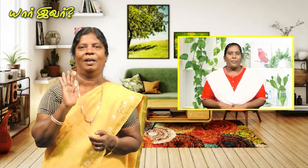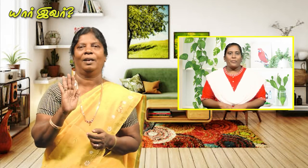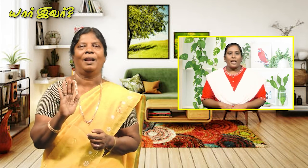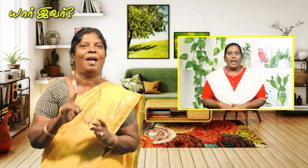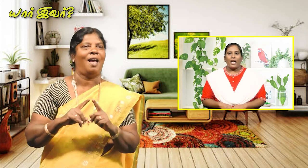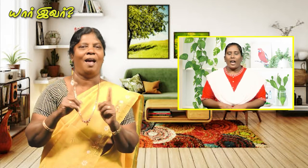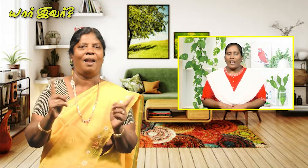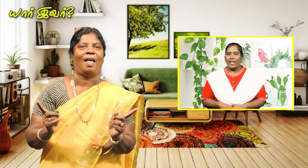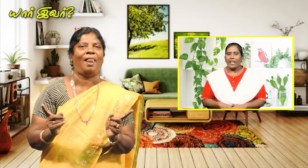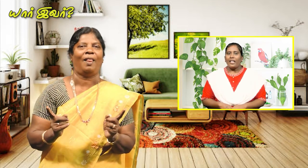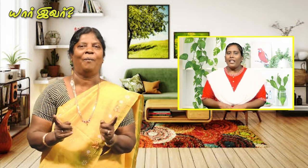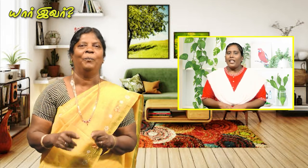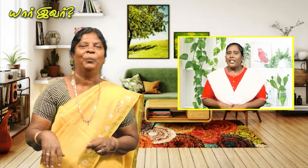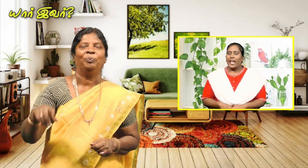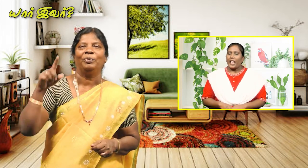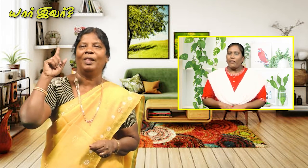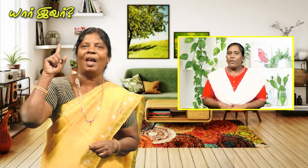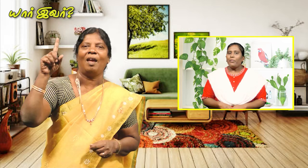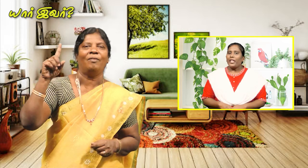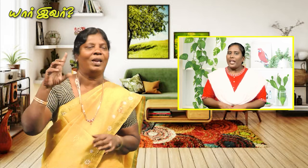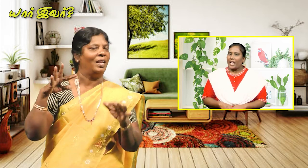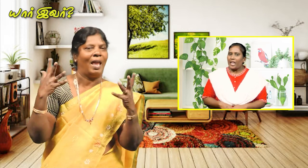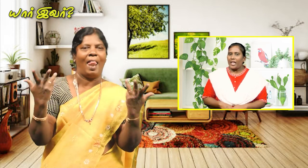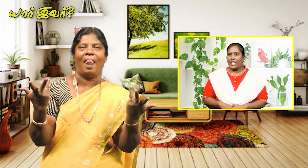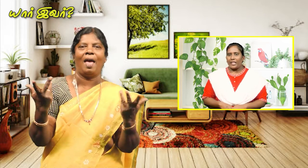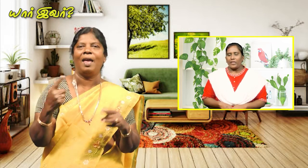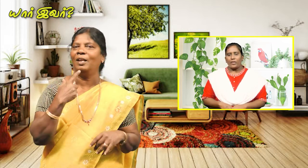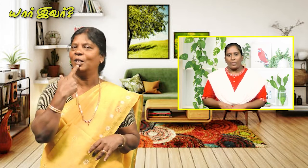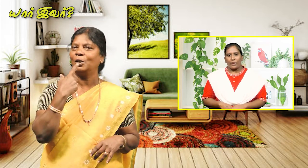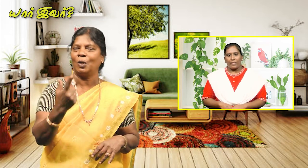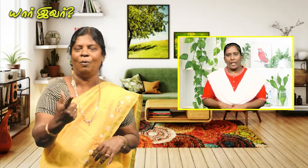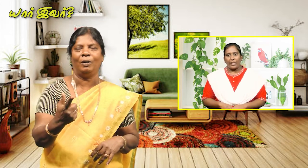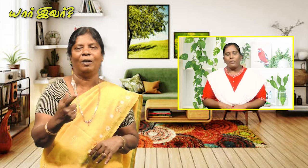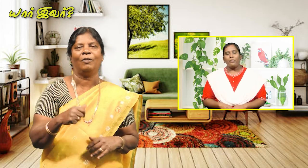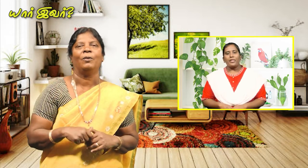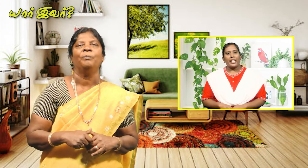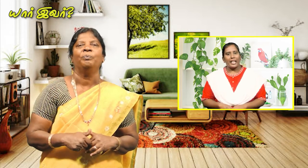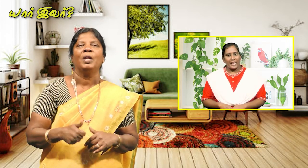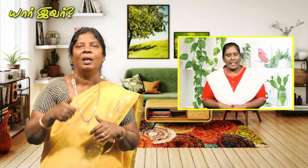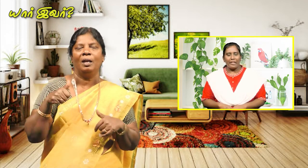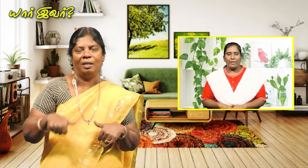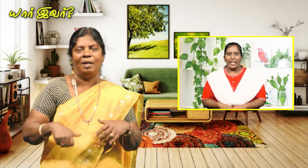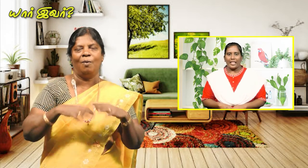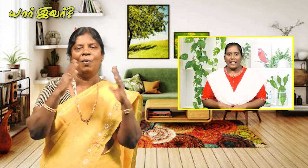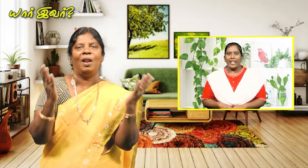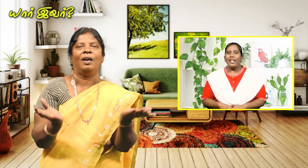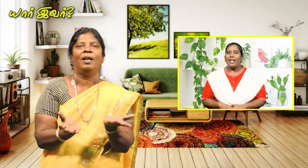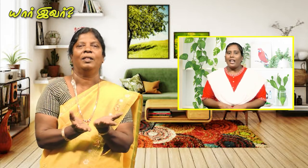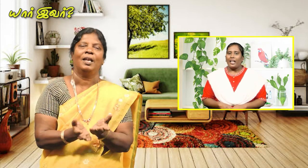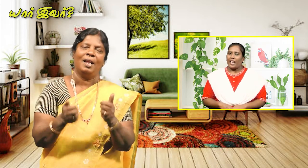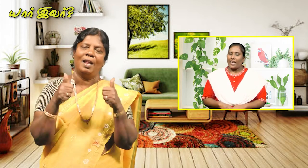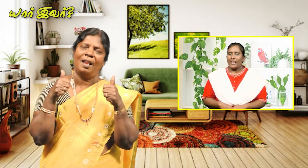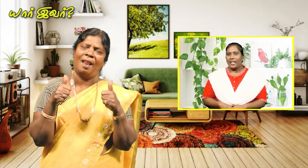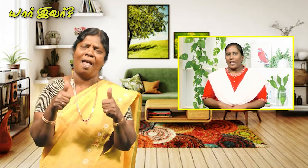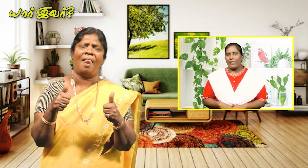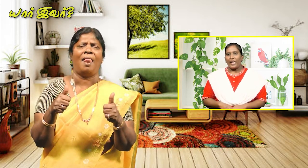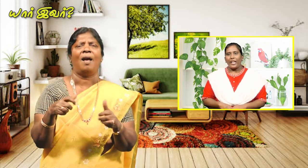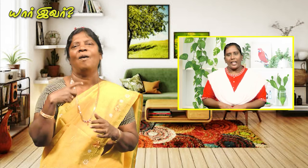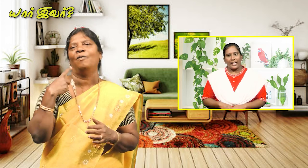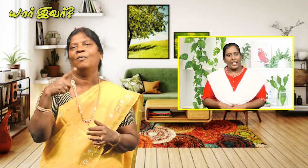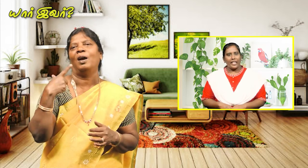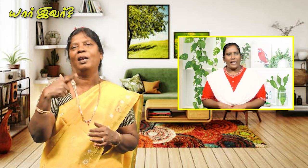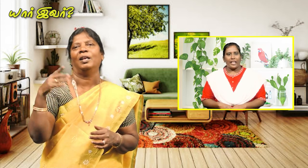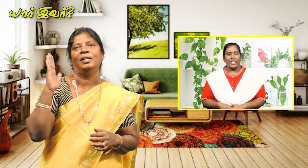தேடுகின்றார்கள். ஆனால் தெய்வம் இல்லை என்று சொல்பவர்களும் இந்த உலகத்தில்